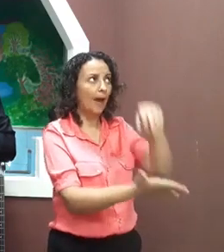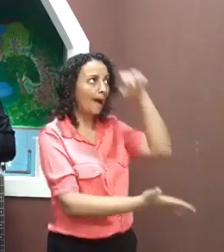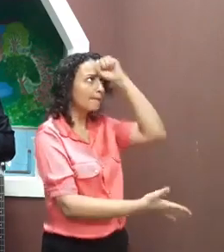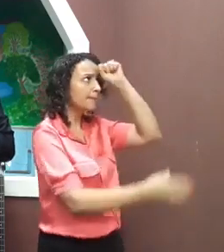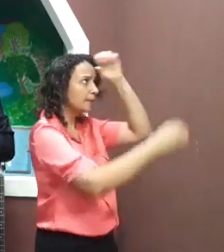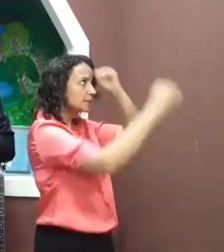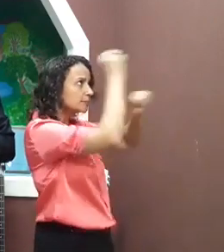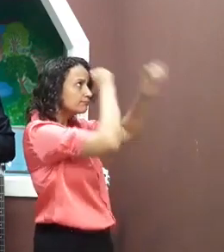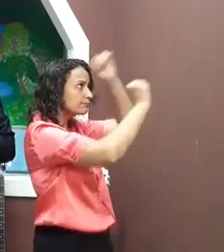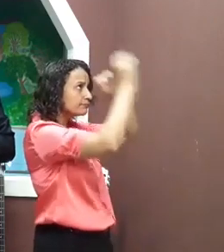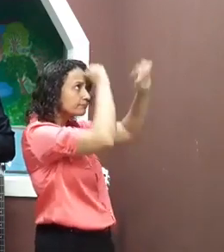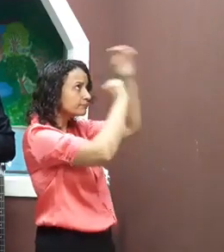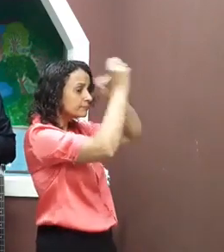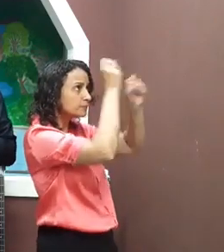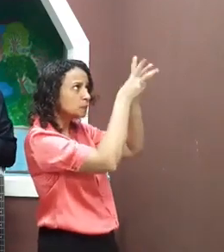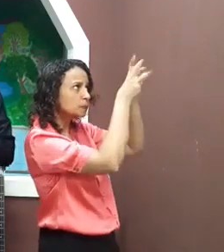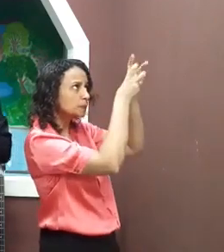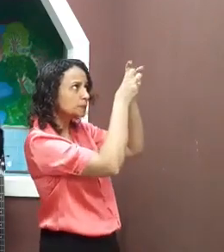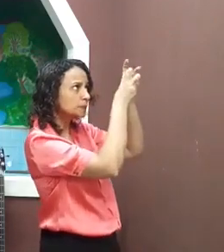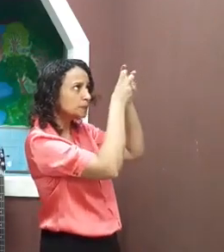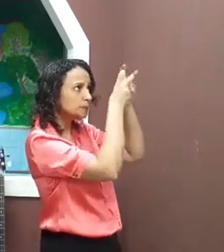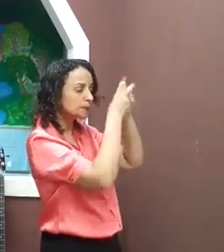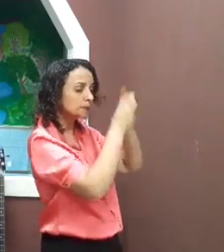Precisamos ser corajosos.